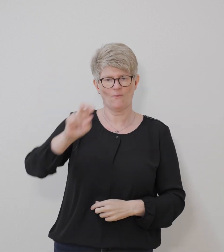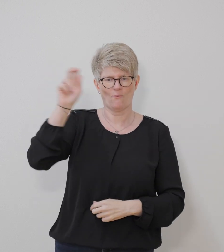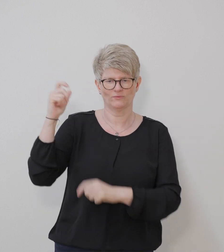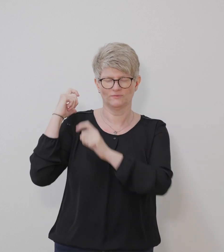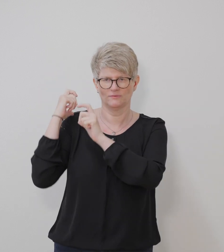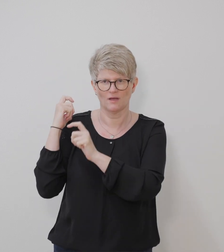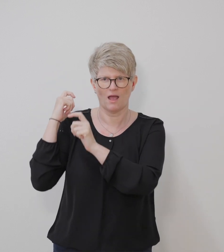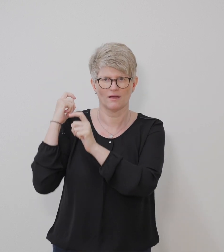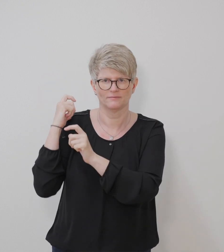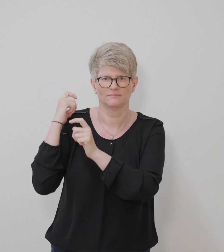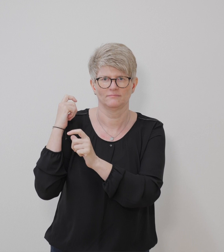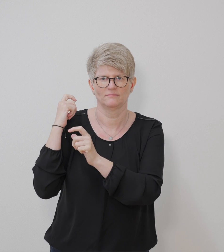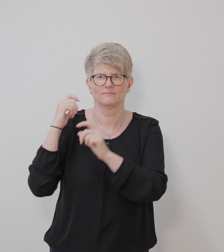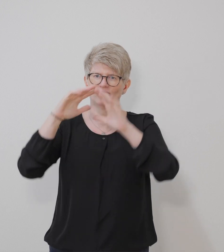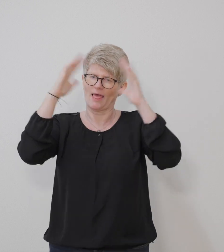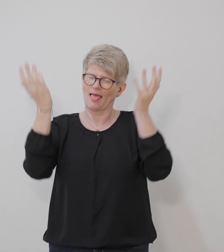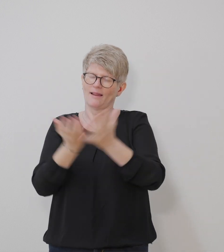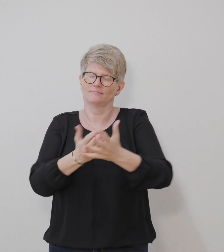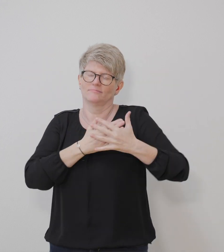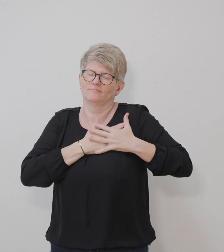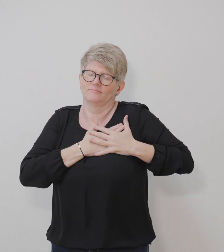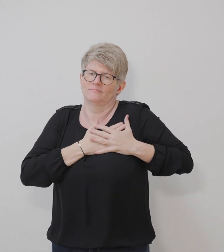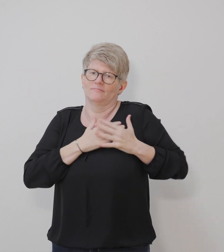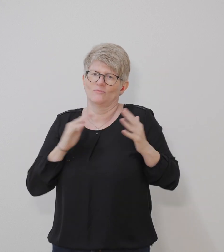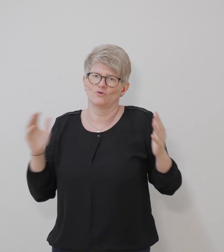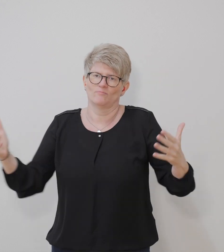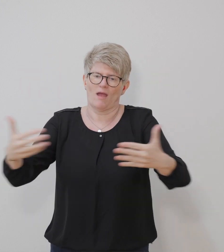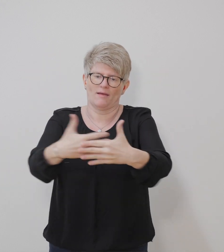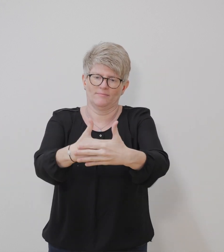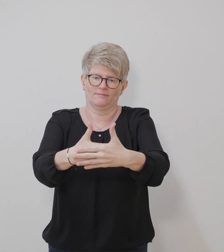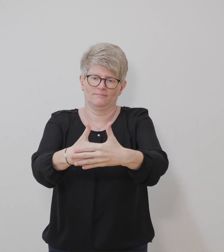Der Onkologe Heribert S. zitiert eine Patientin: